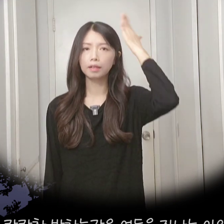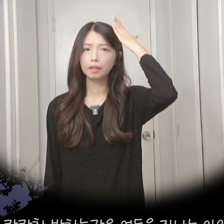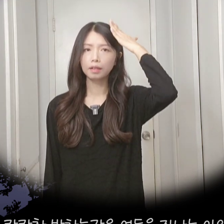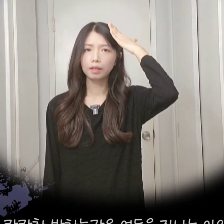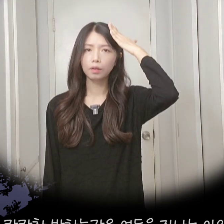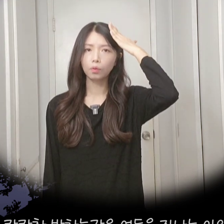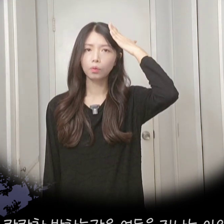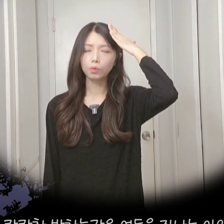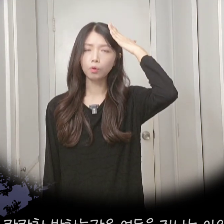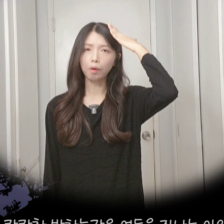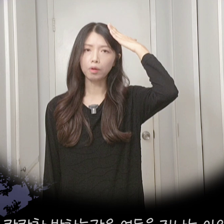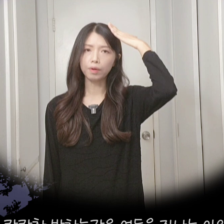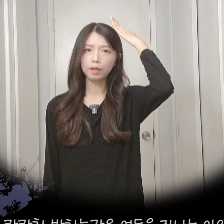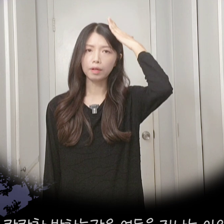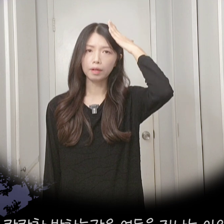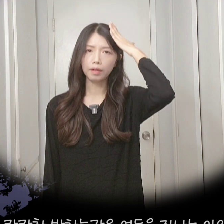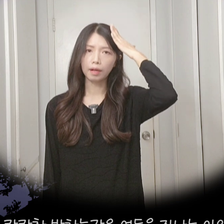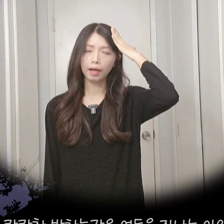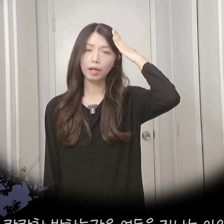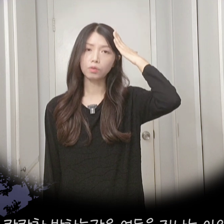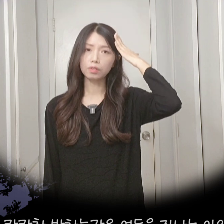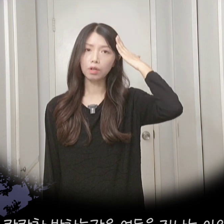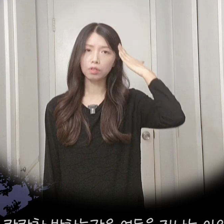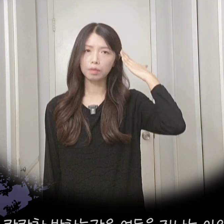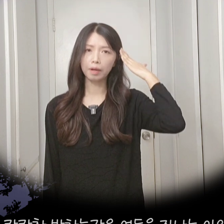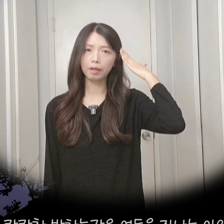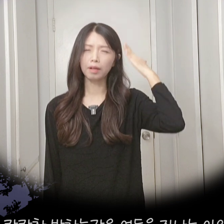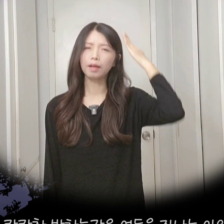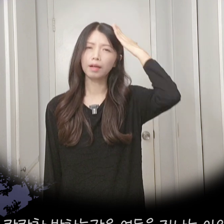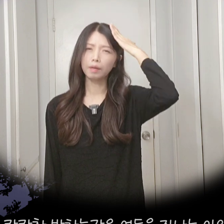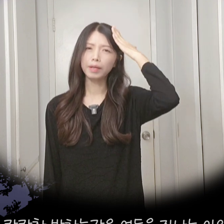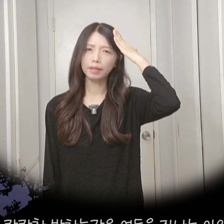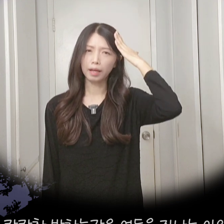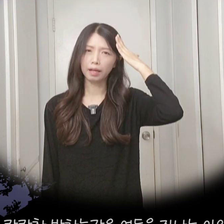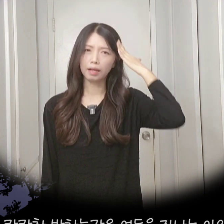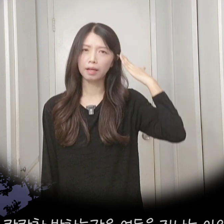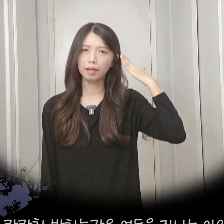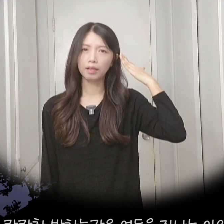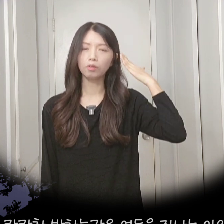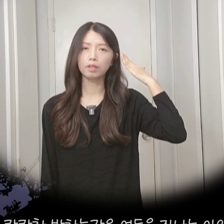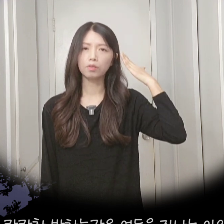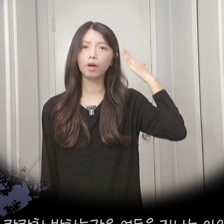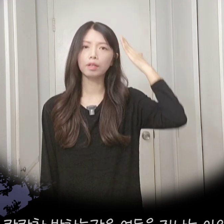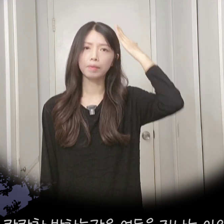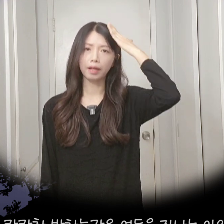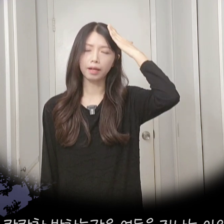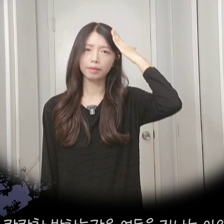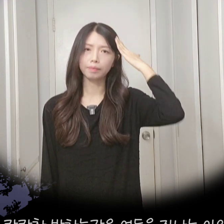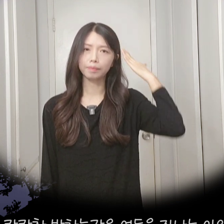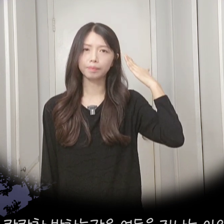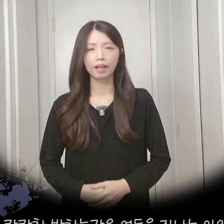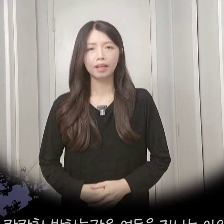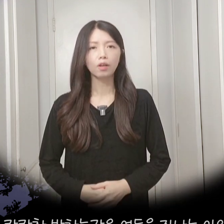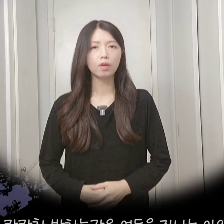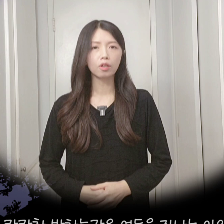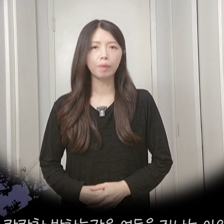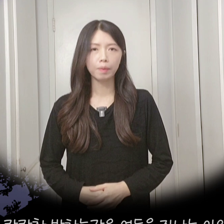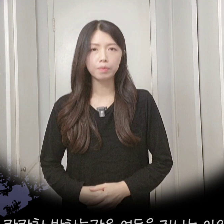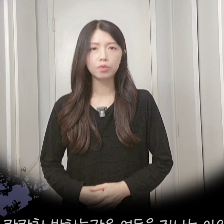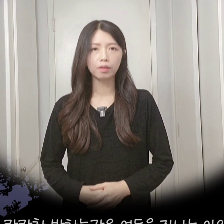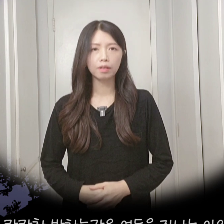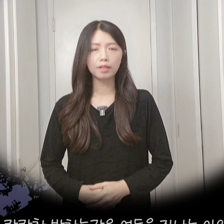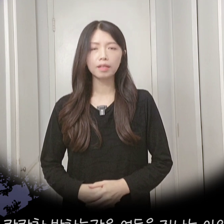손바닥을 오른쪽 머리 위를 아래로 스쳐주시면 까맣다, 이런 뜻의 수어가 됩니다.